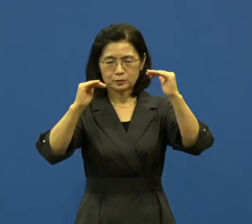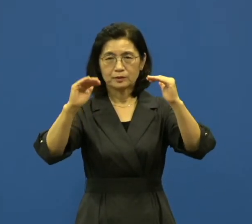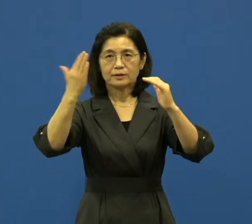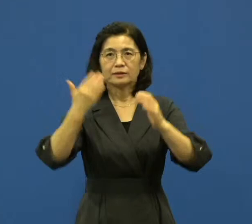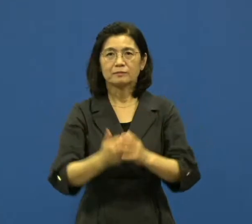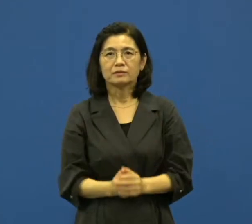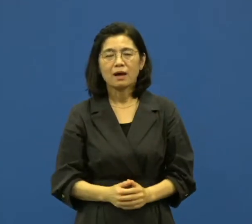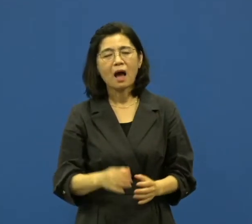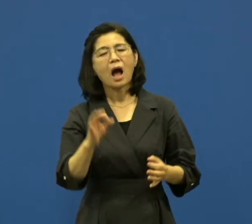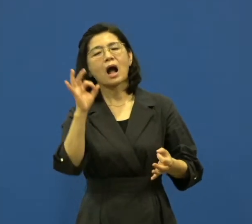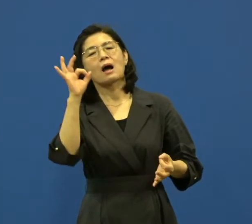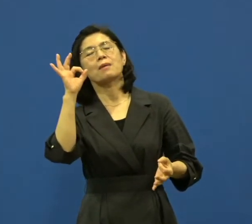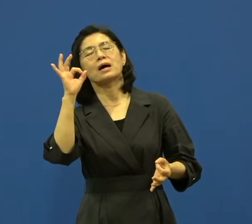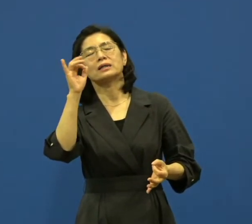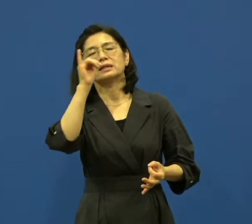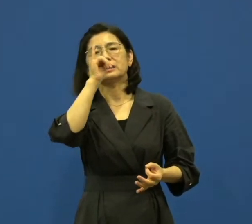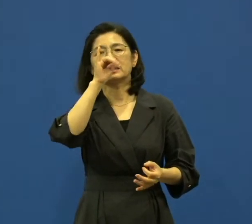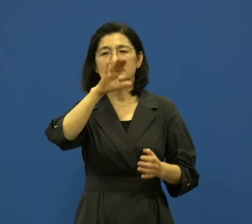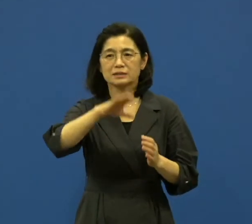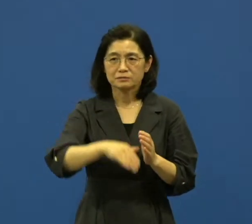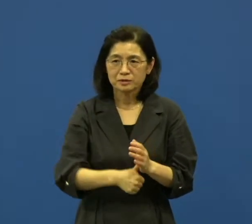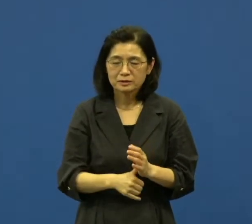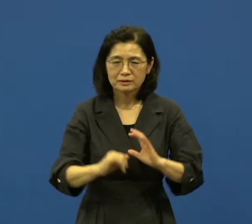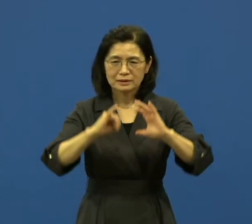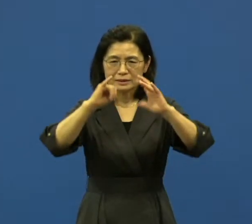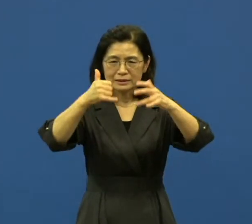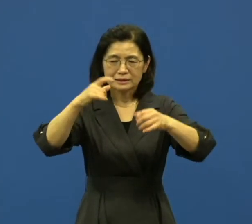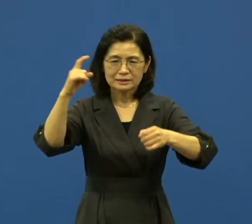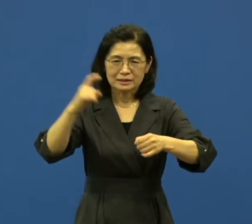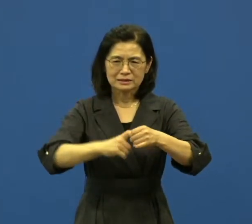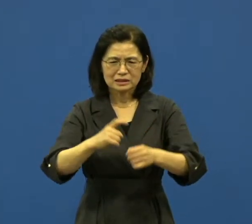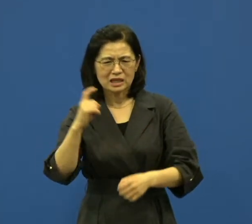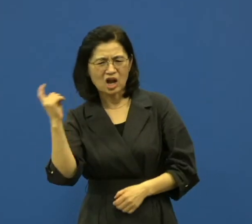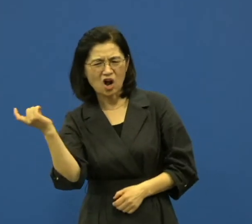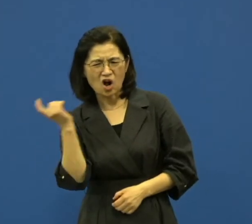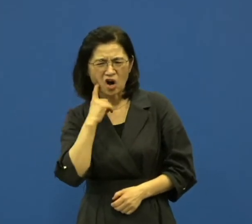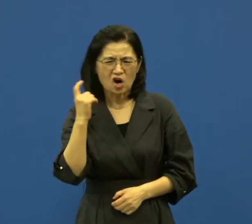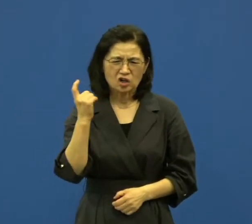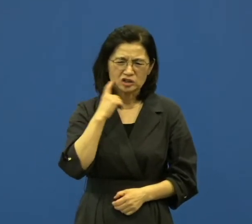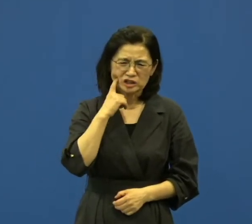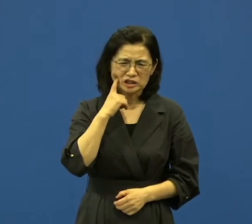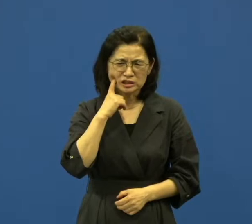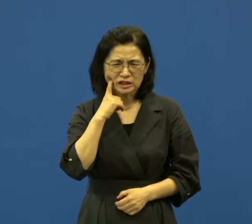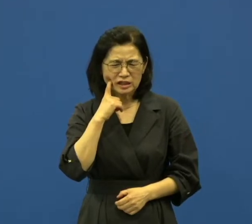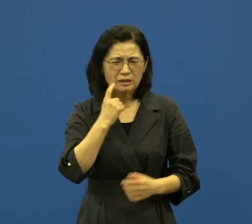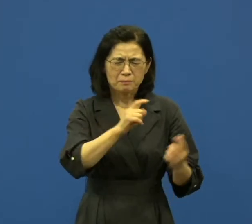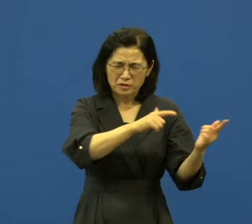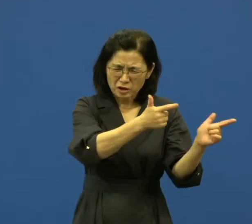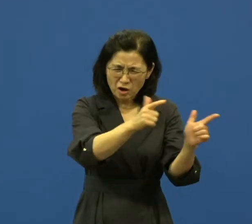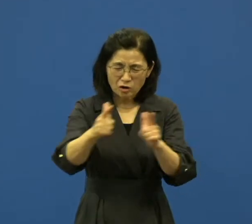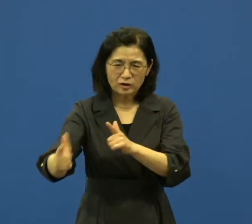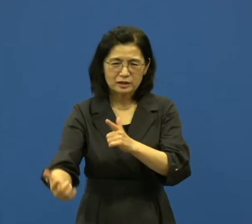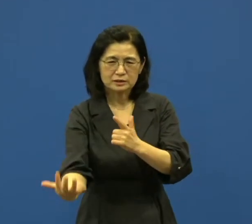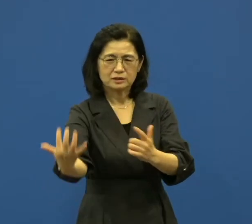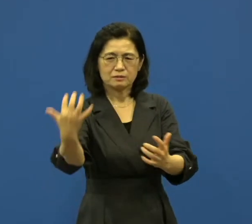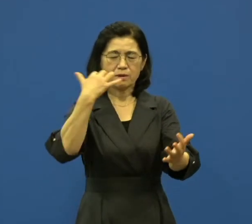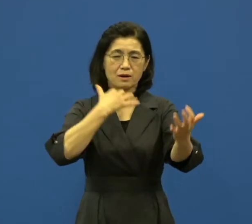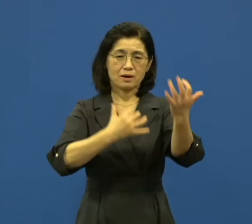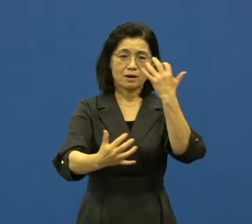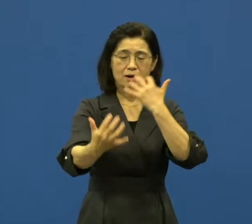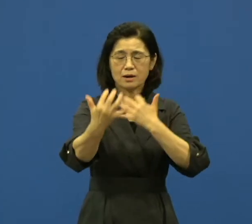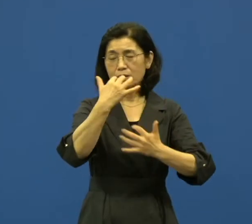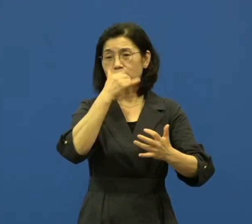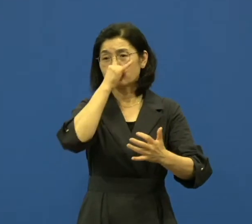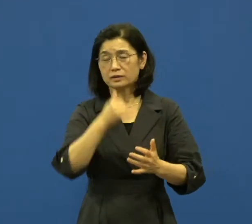생각과 이론과 신화들과 거짓들이 그냥 폭포수처럼 우리에게 밀려와요. 여러분 말씀을 듣는